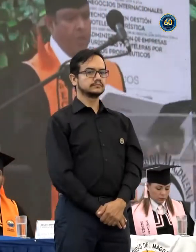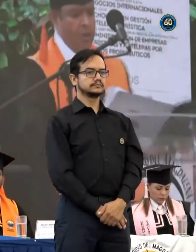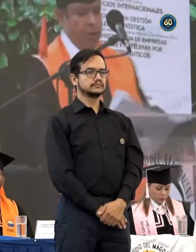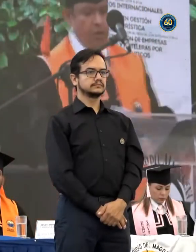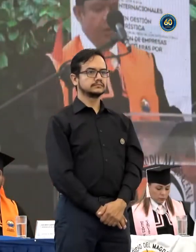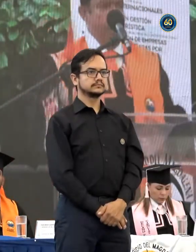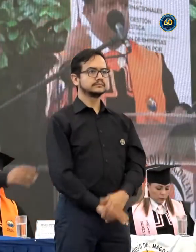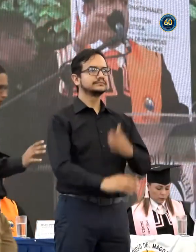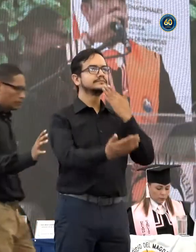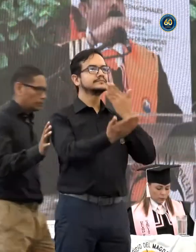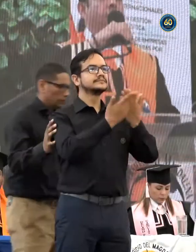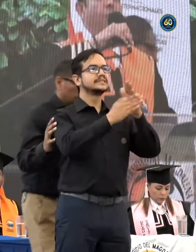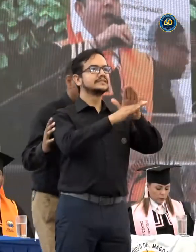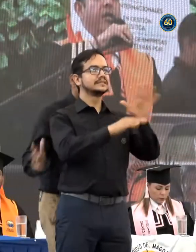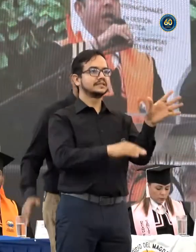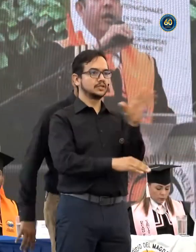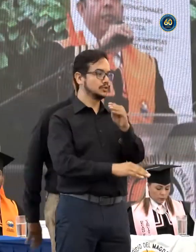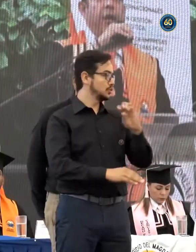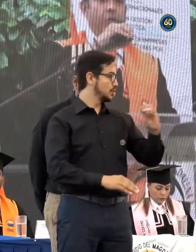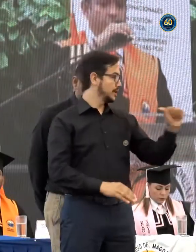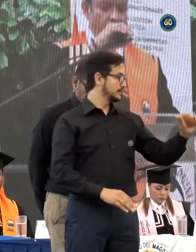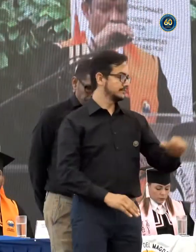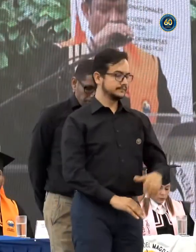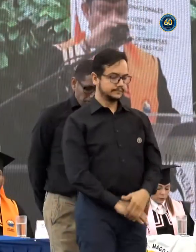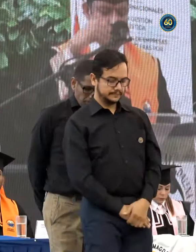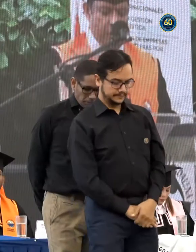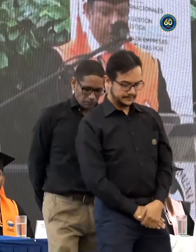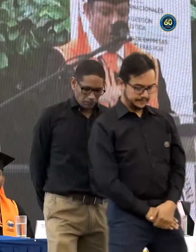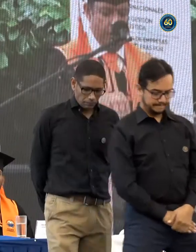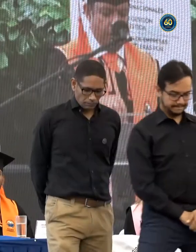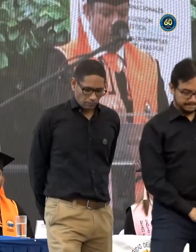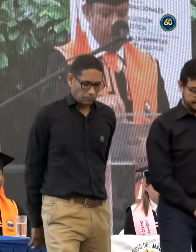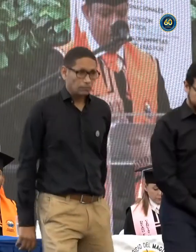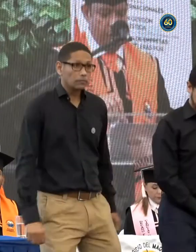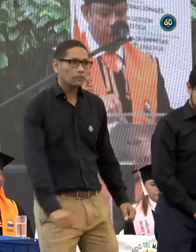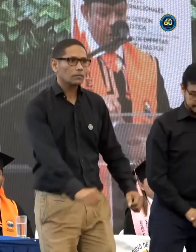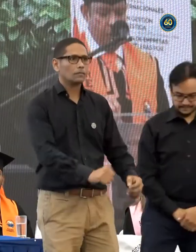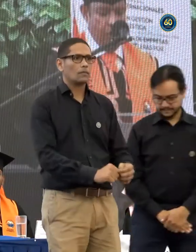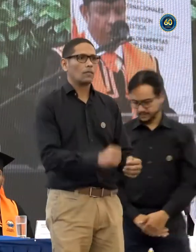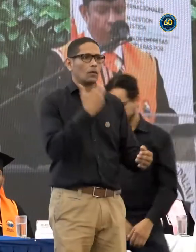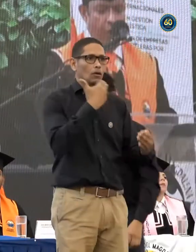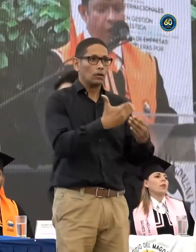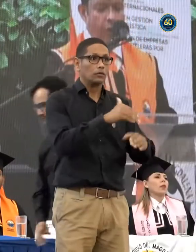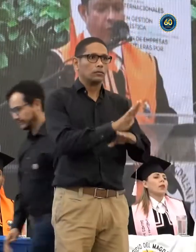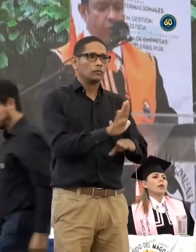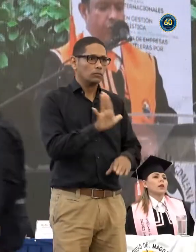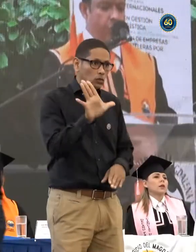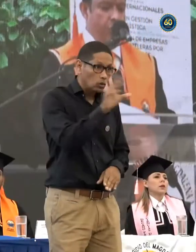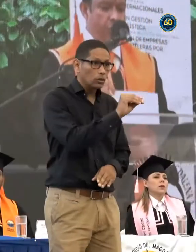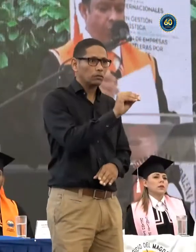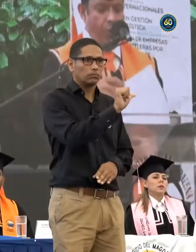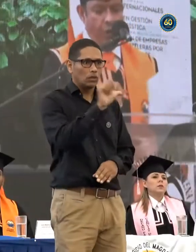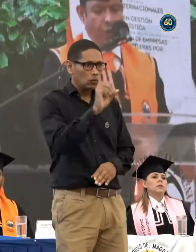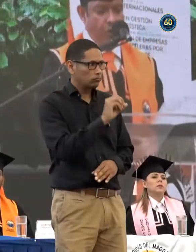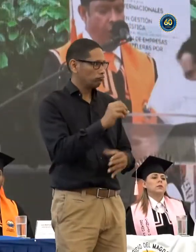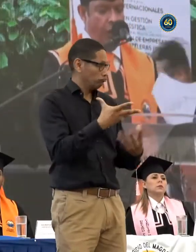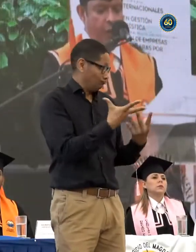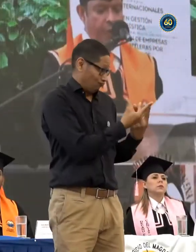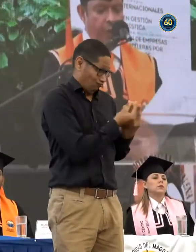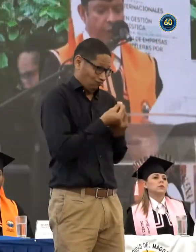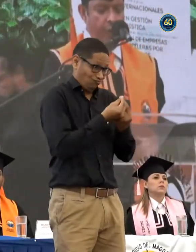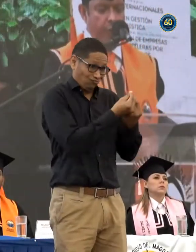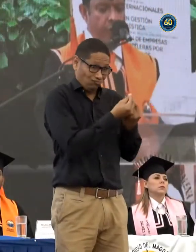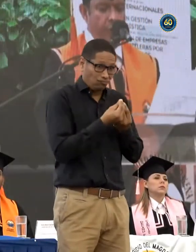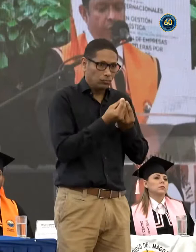Muy buenas tardes para todos y todas quiero saludar a los miembros del Consejo académico